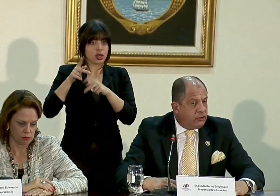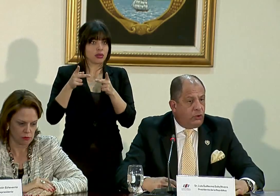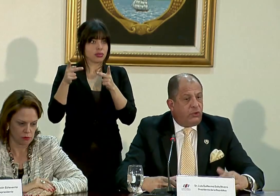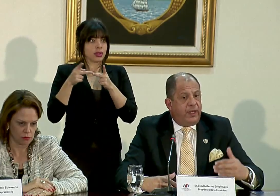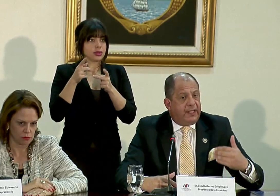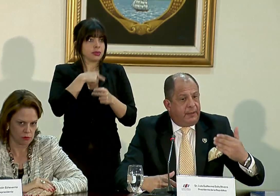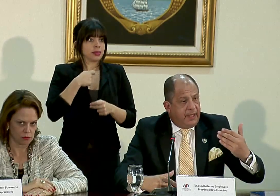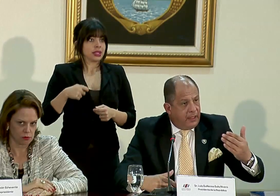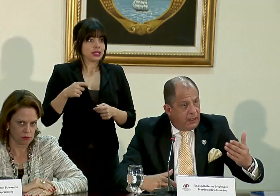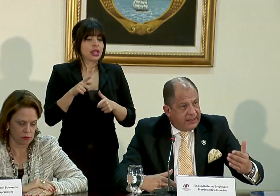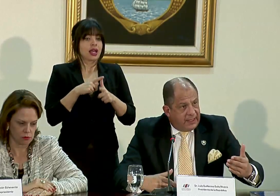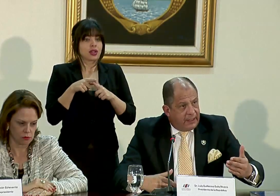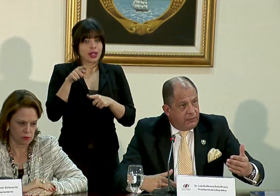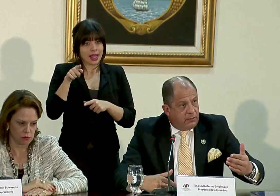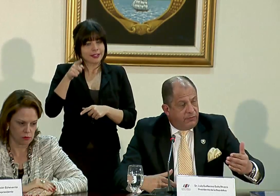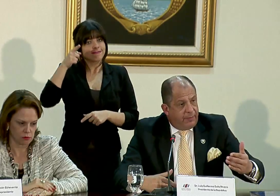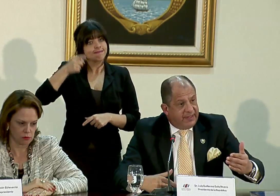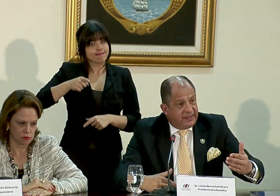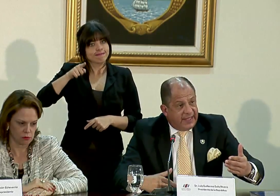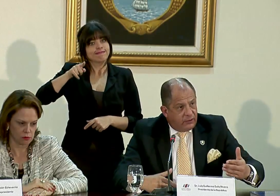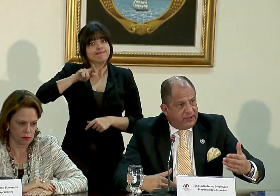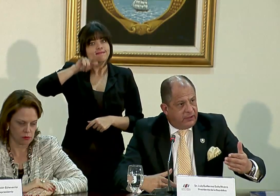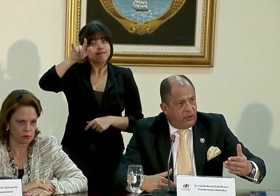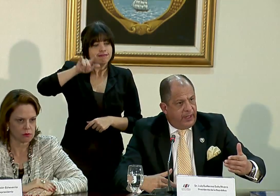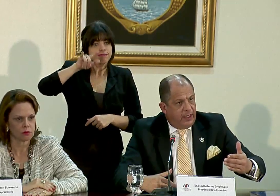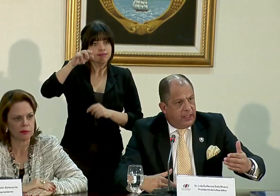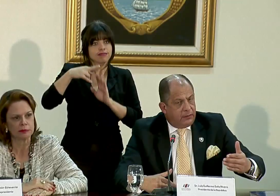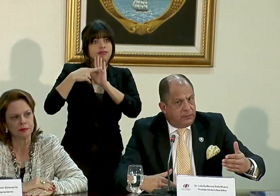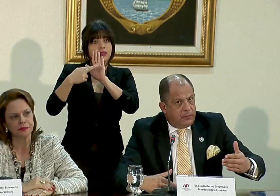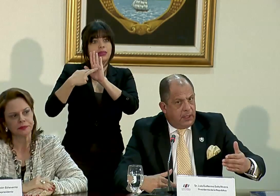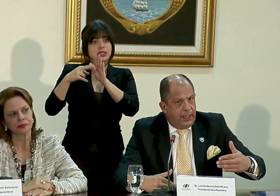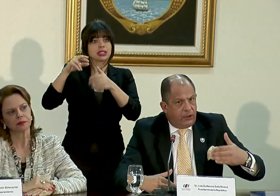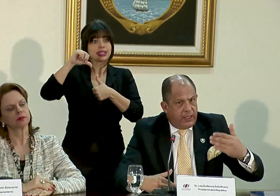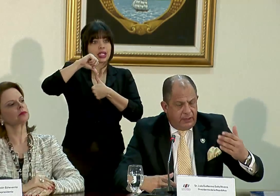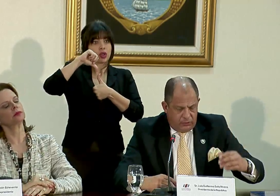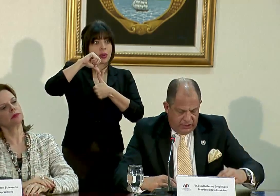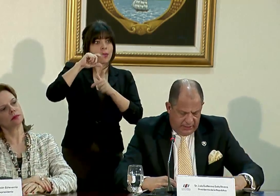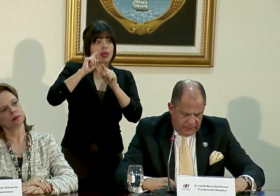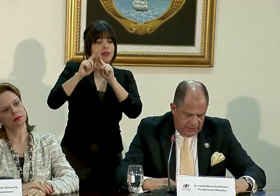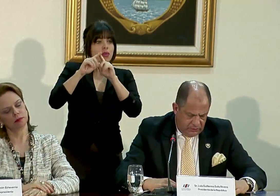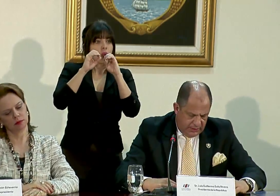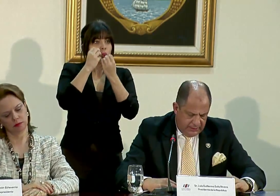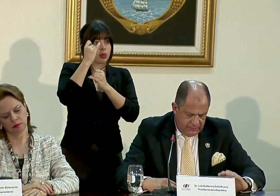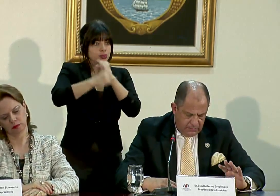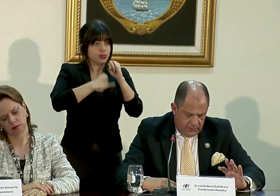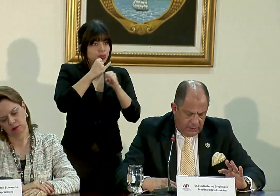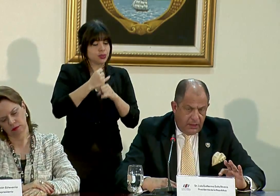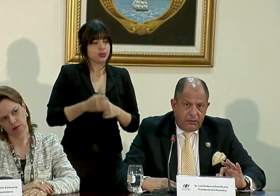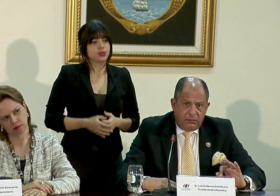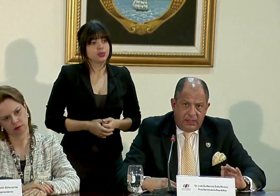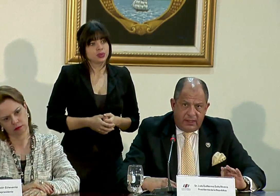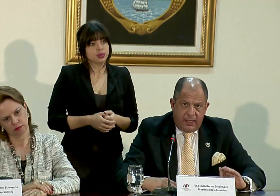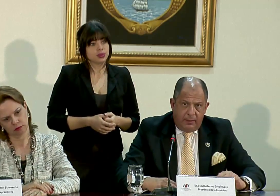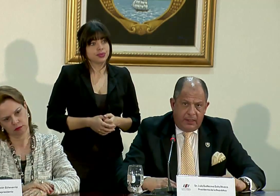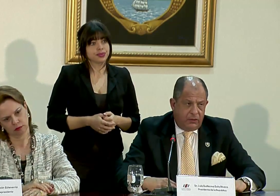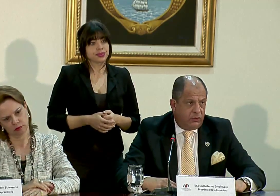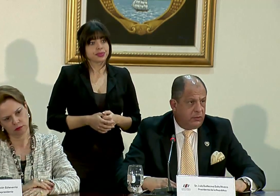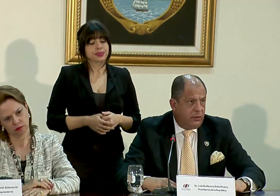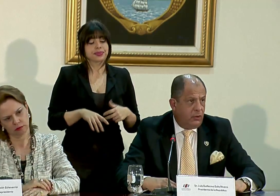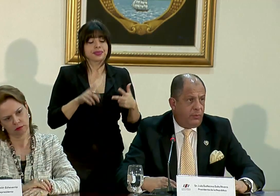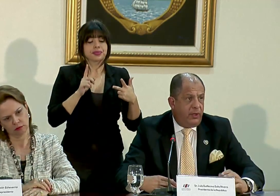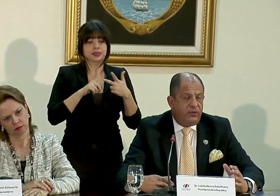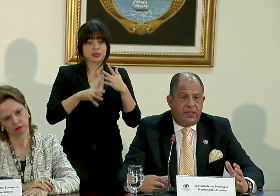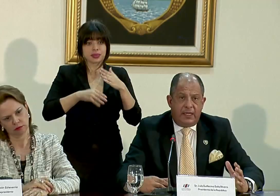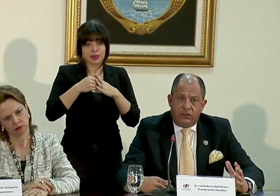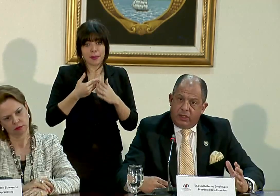Y esto los obliga también a estar representando a Centroamérica en organismos internacionales. Tercer elemento,